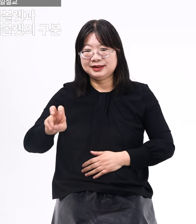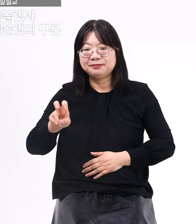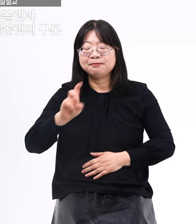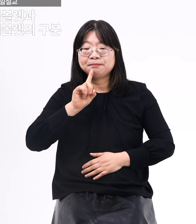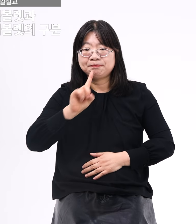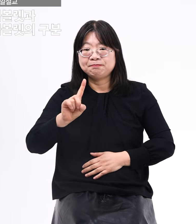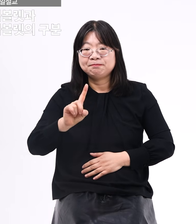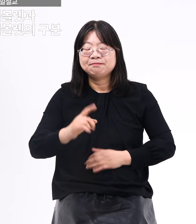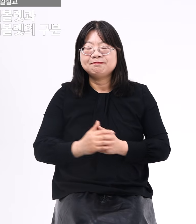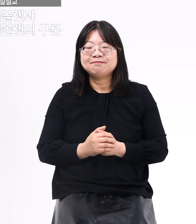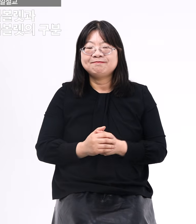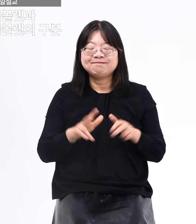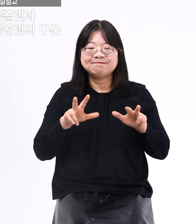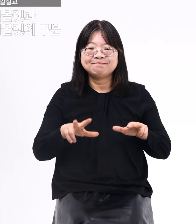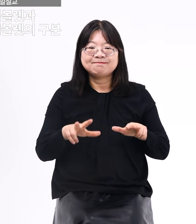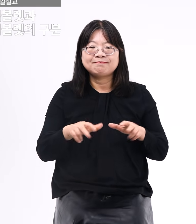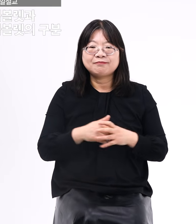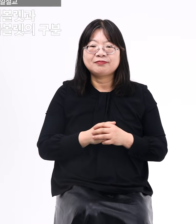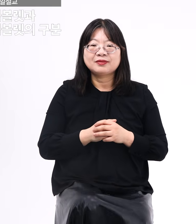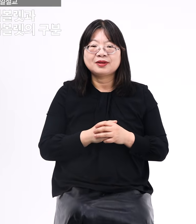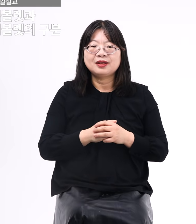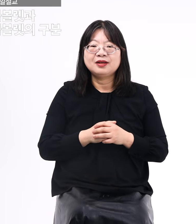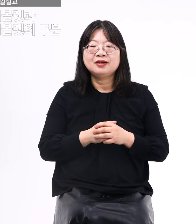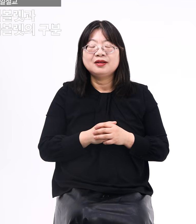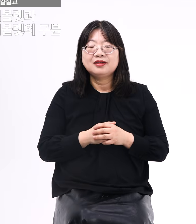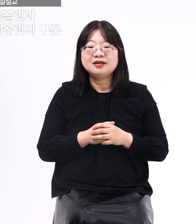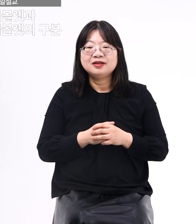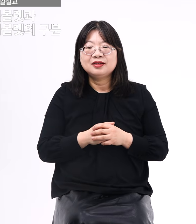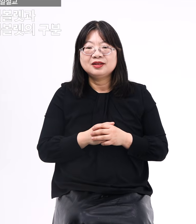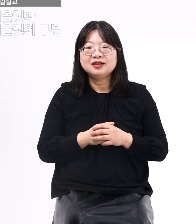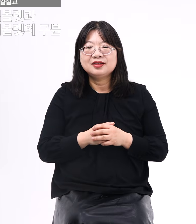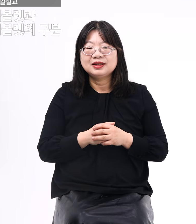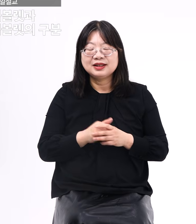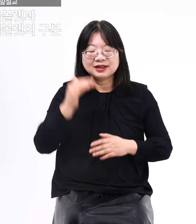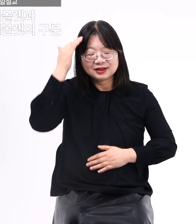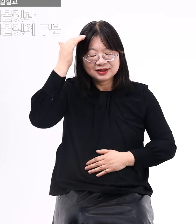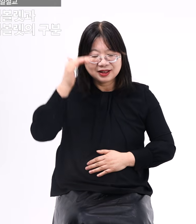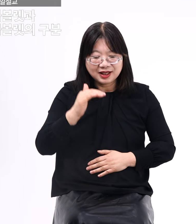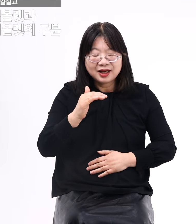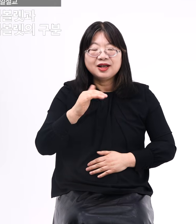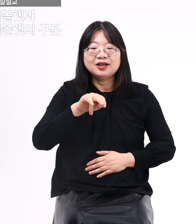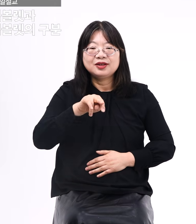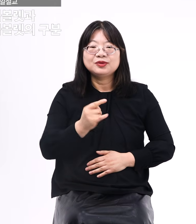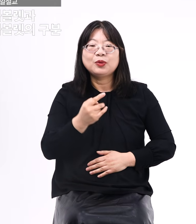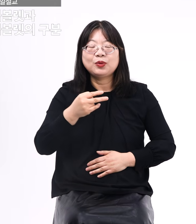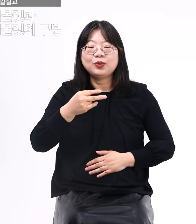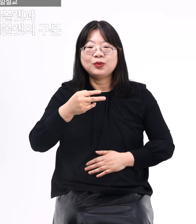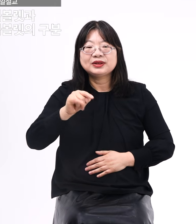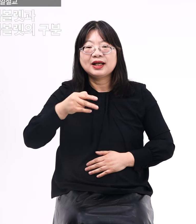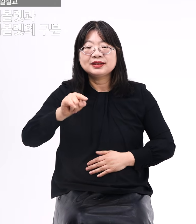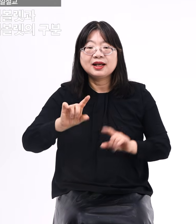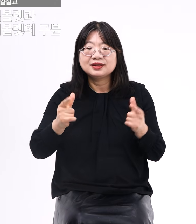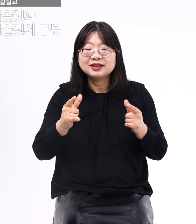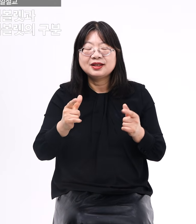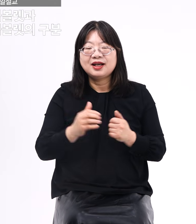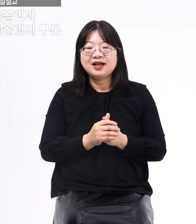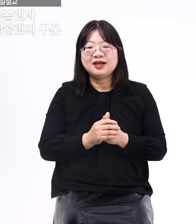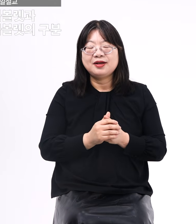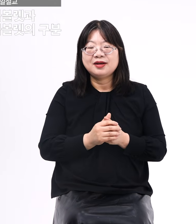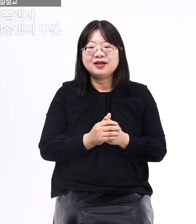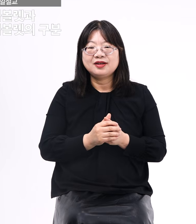합니다. 그리고 이제 소사사, 키가 작아서 소사사가 아니고 분량이